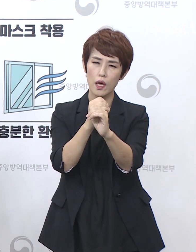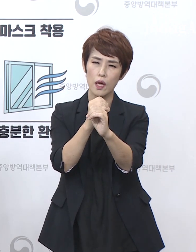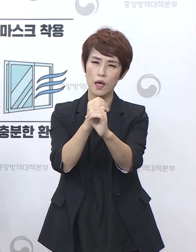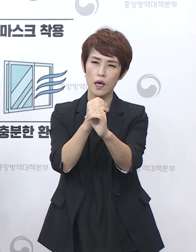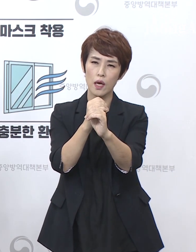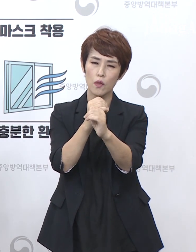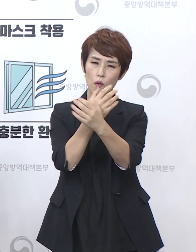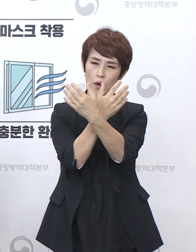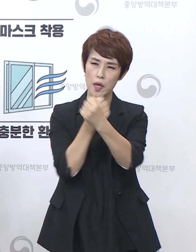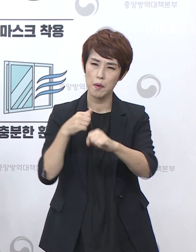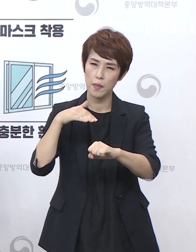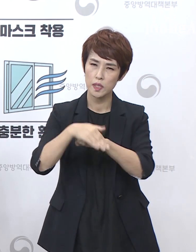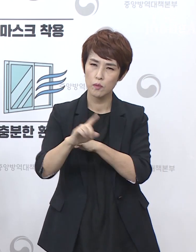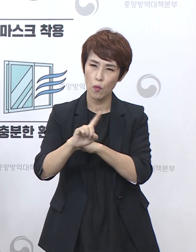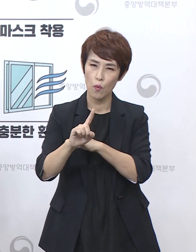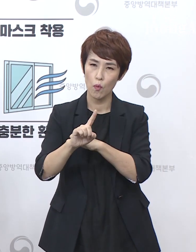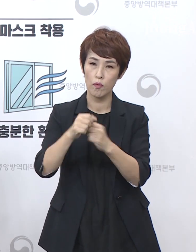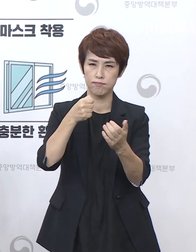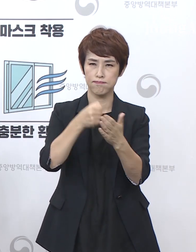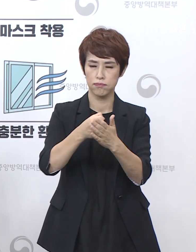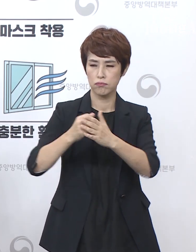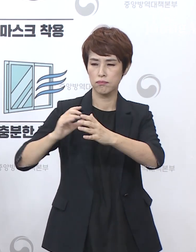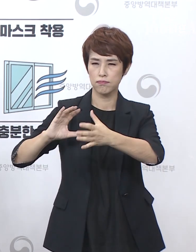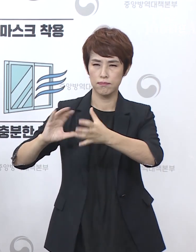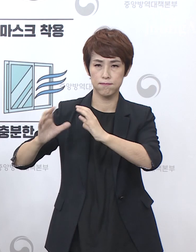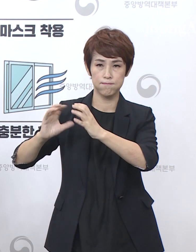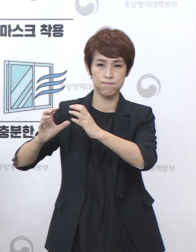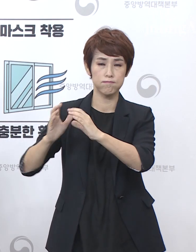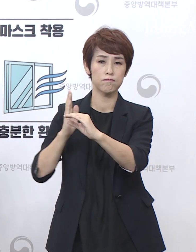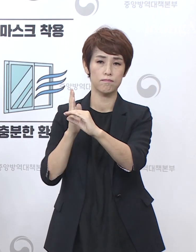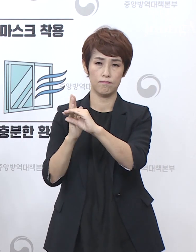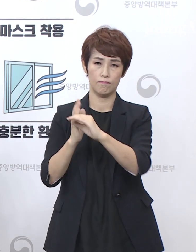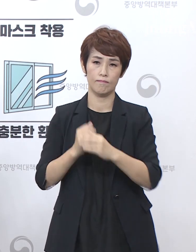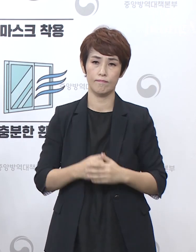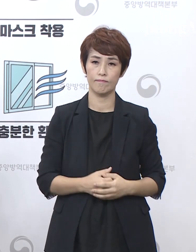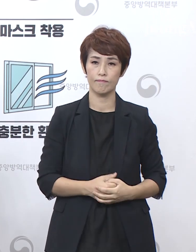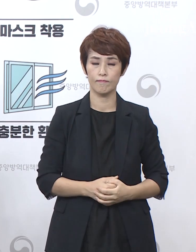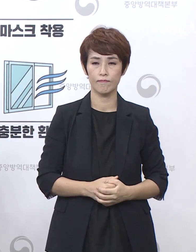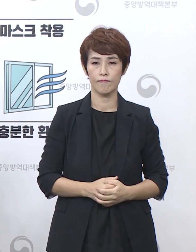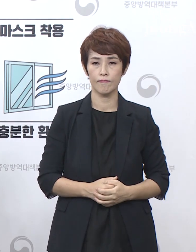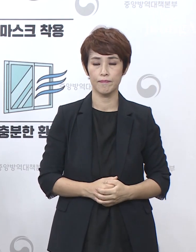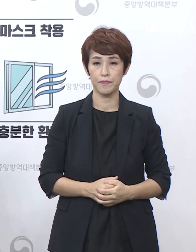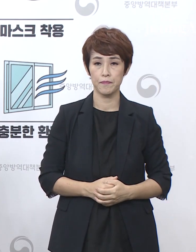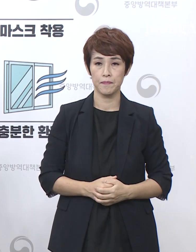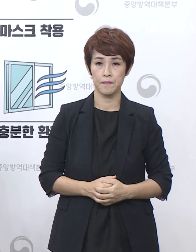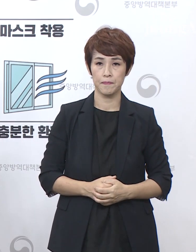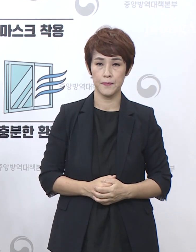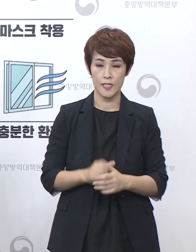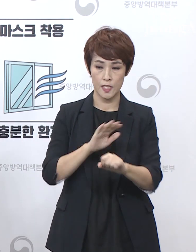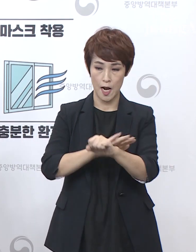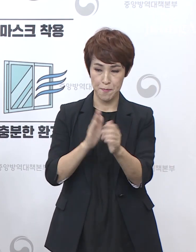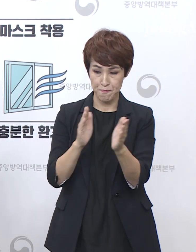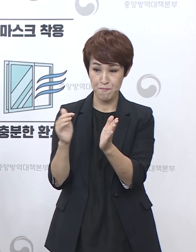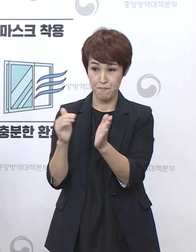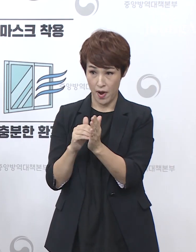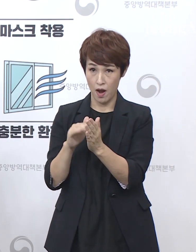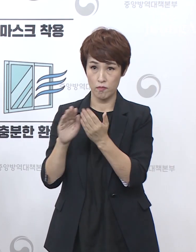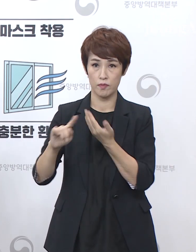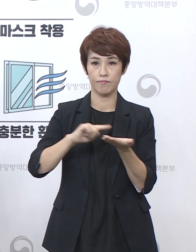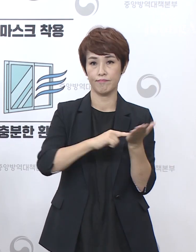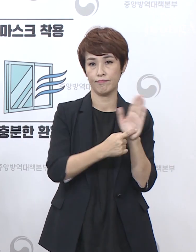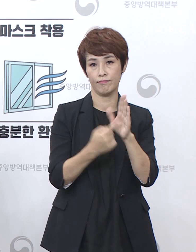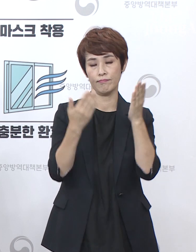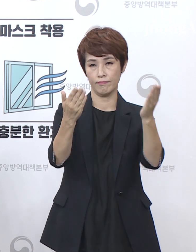순서나 예약 방식을 결정하는 것을 최종 논의 진행하고 있어서 정리가 되는 대로 또 다시 브리핑을 통해서